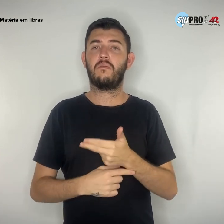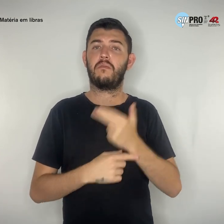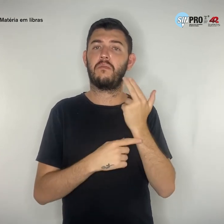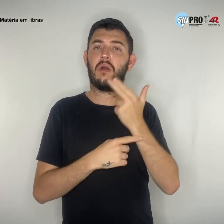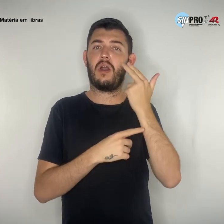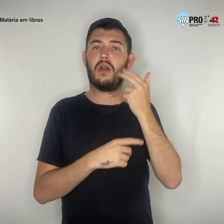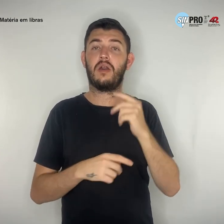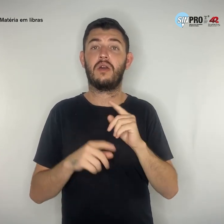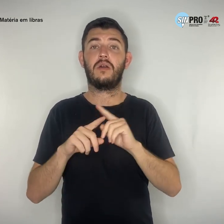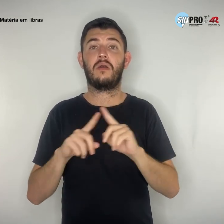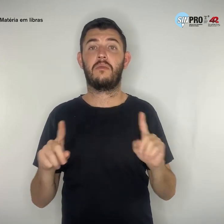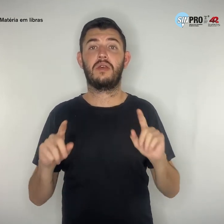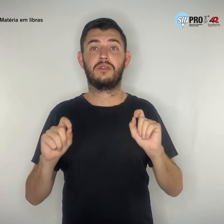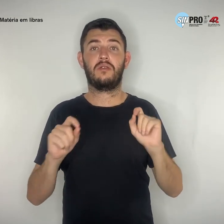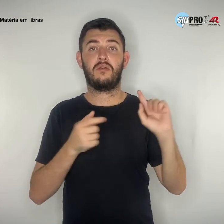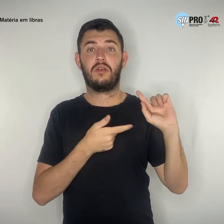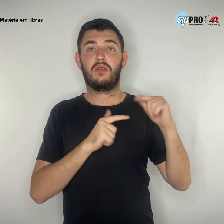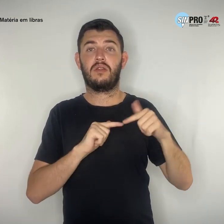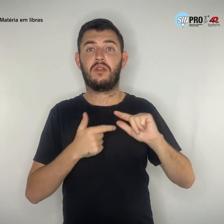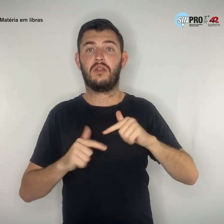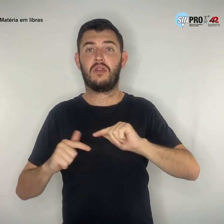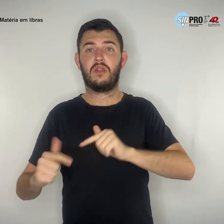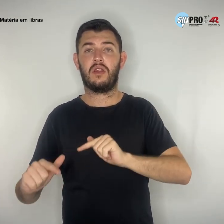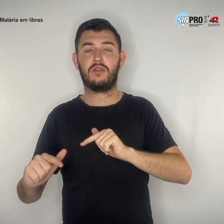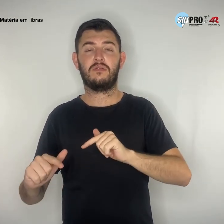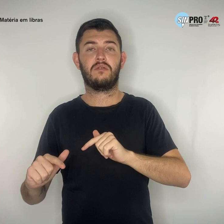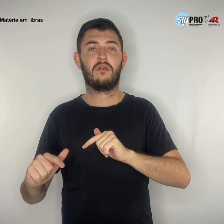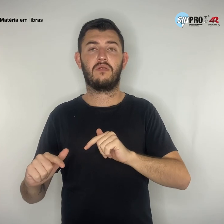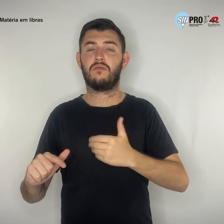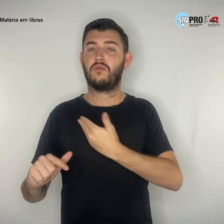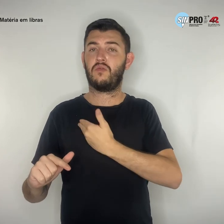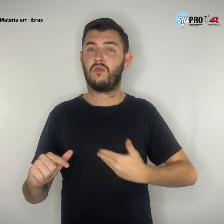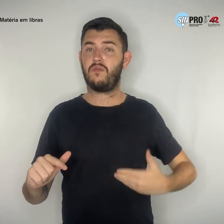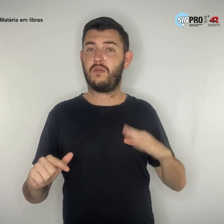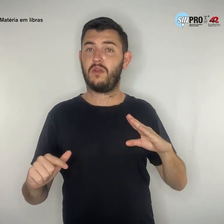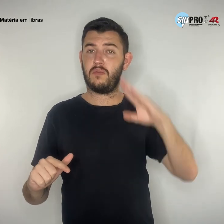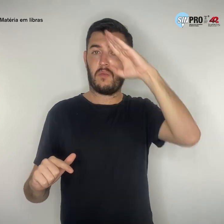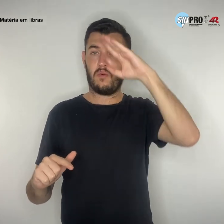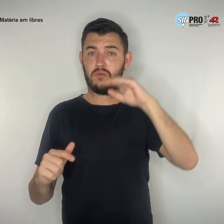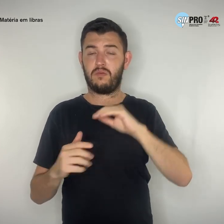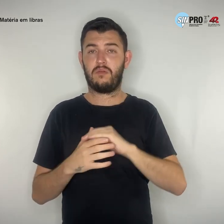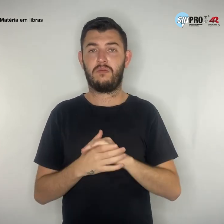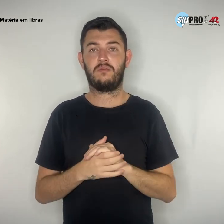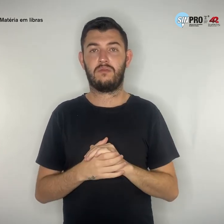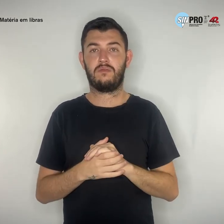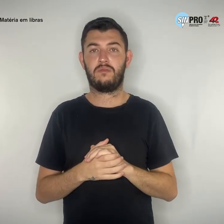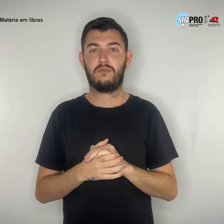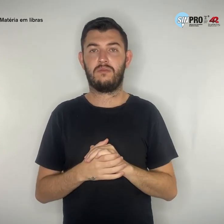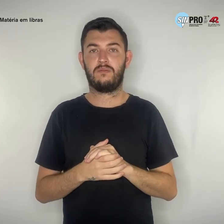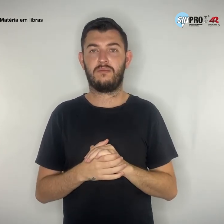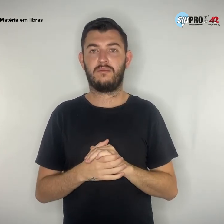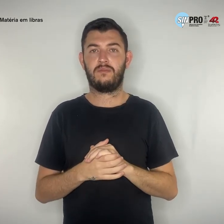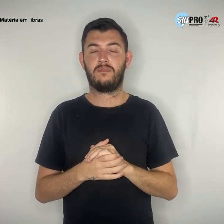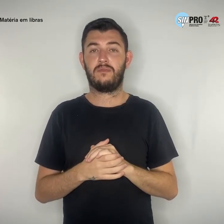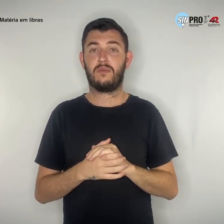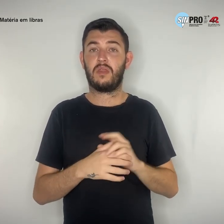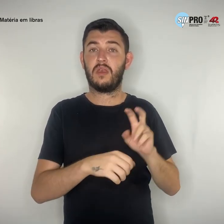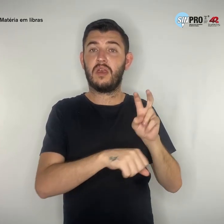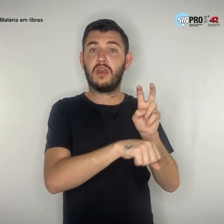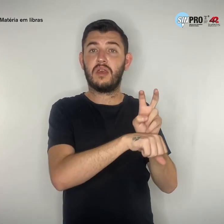legados deixados pelo governo de Jair Bolsonaro. O ataque a uma creche em